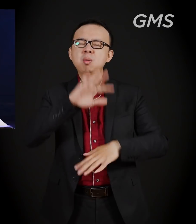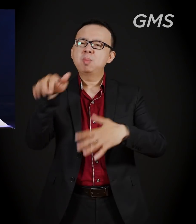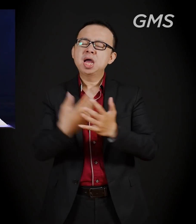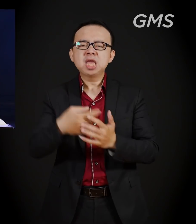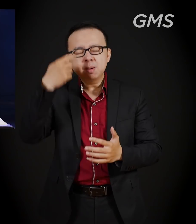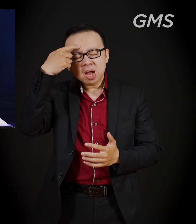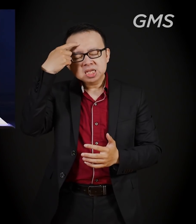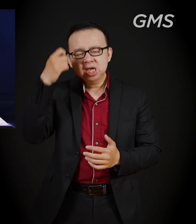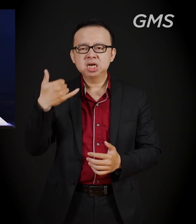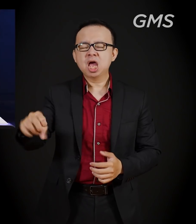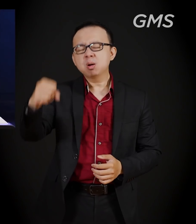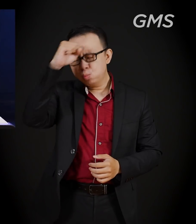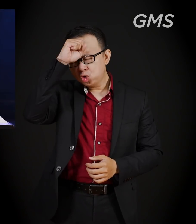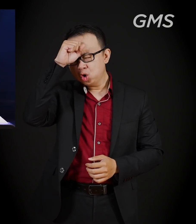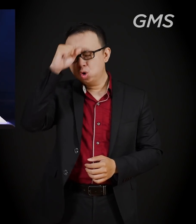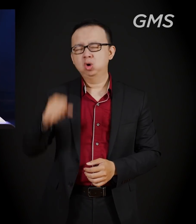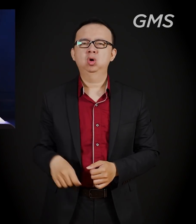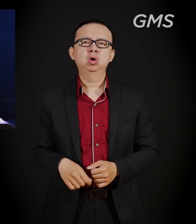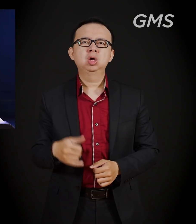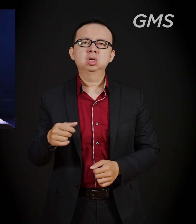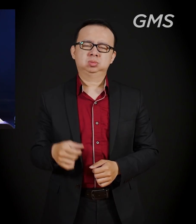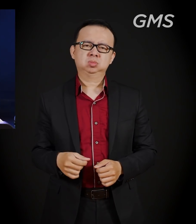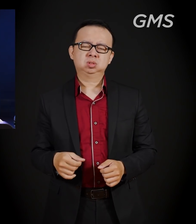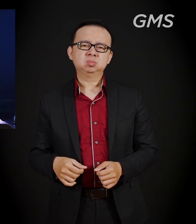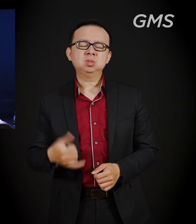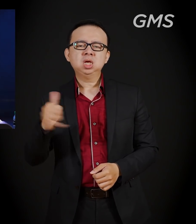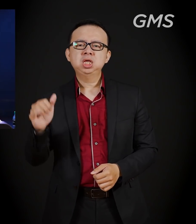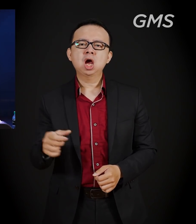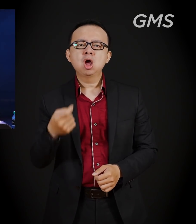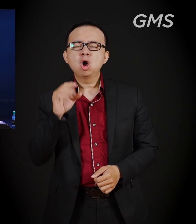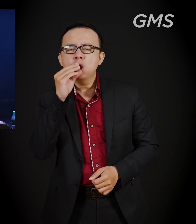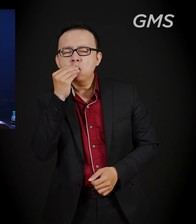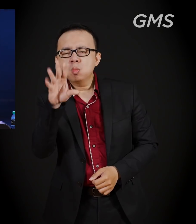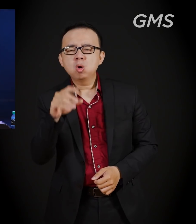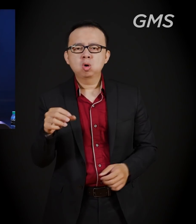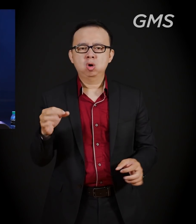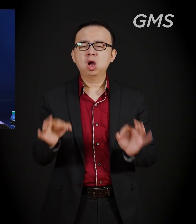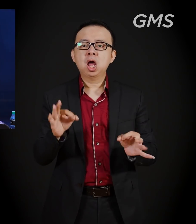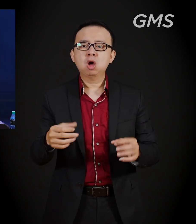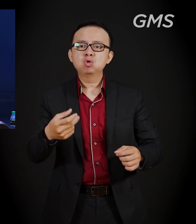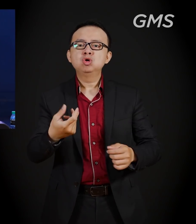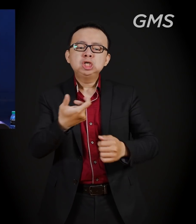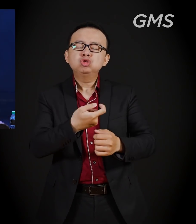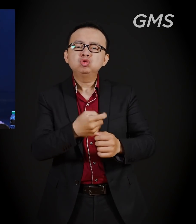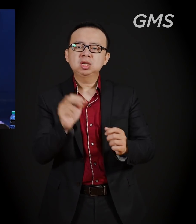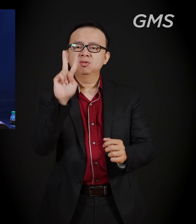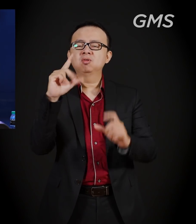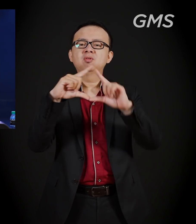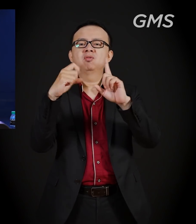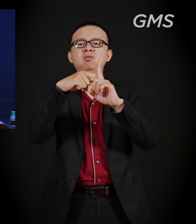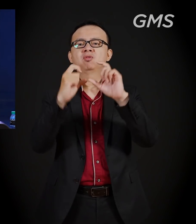pengajaran-pengajaran yang begitu bodoh sekali, saudara. Yang bilang kalau disuntik vaksin, itu nanti ada chip di dalamnya darah